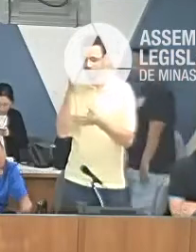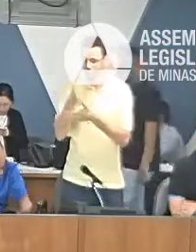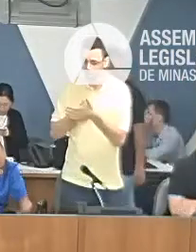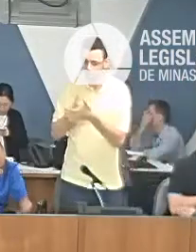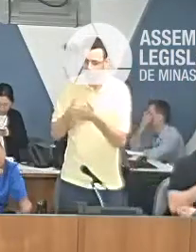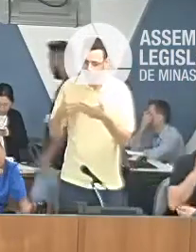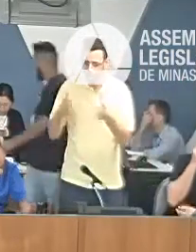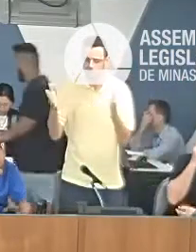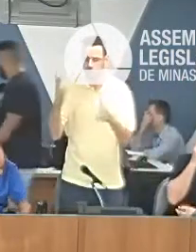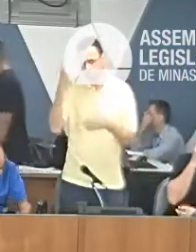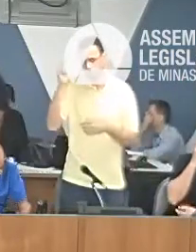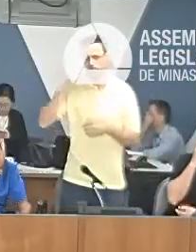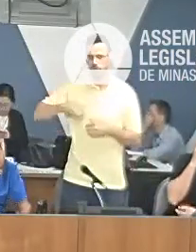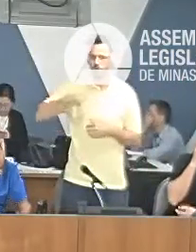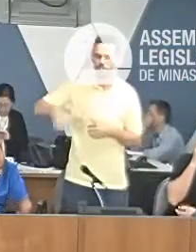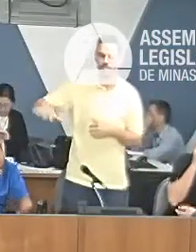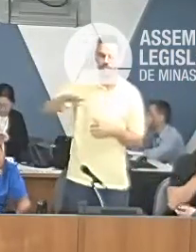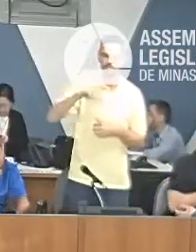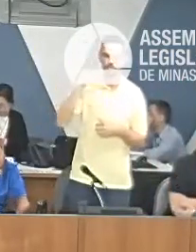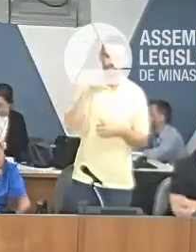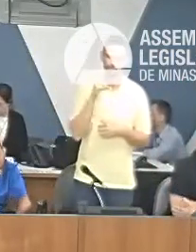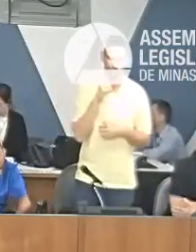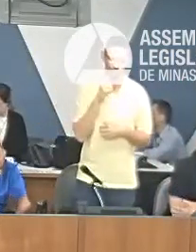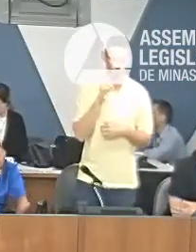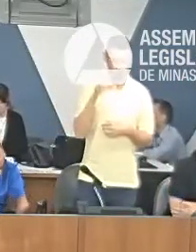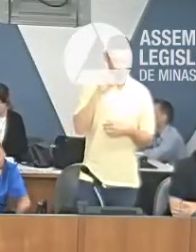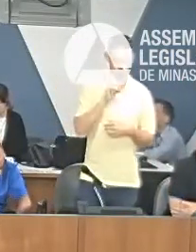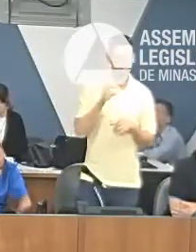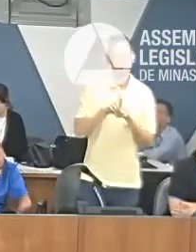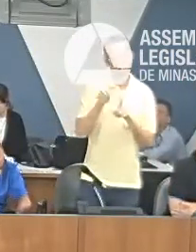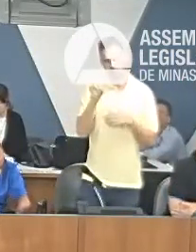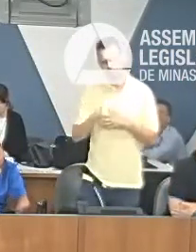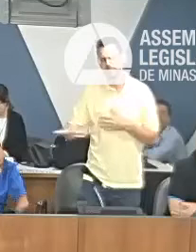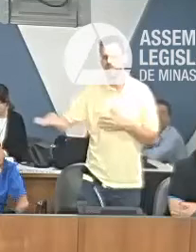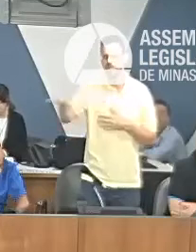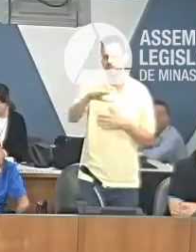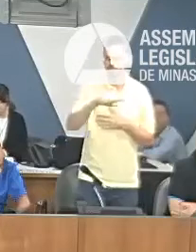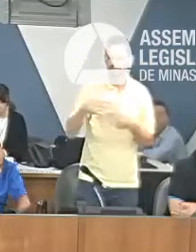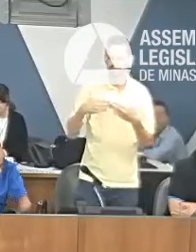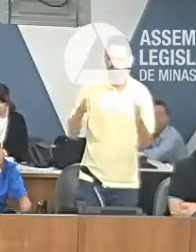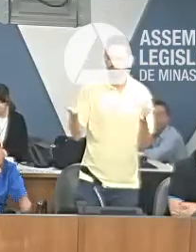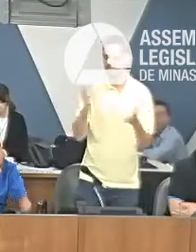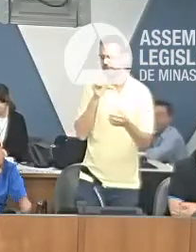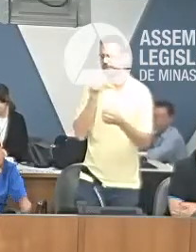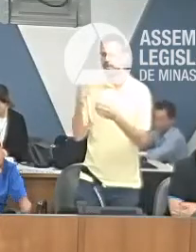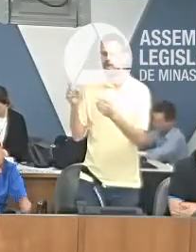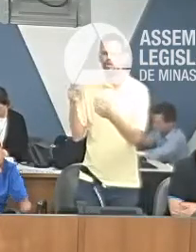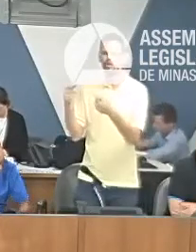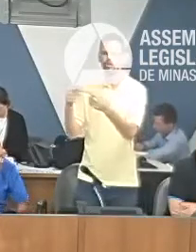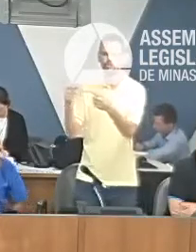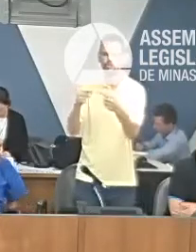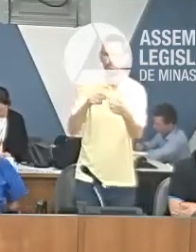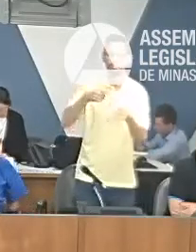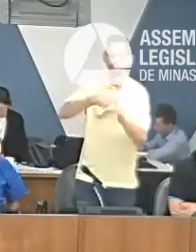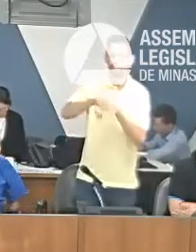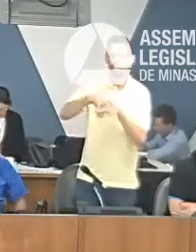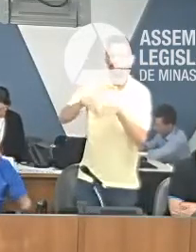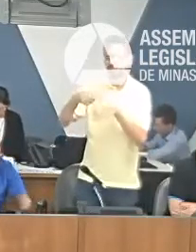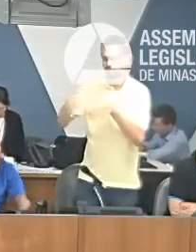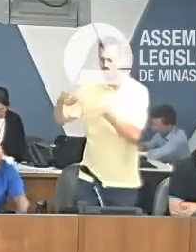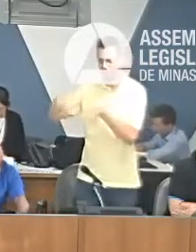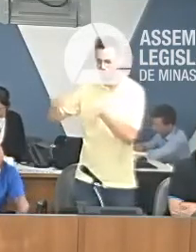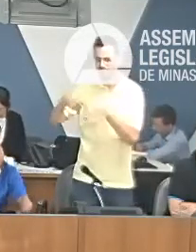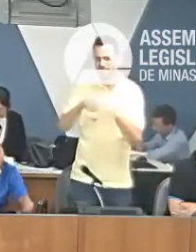essa é uma outra dificuldade que as portas têm que se abrir para que os surdos consigo um padrão sininho pra que eles possam competir